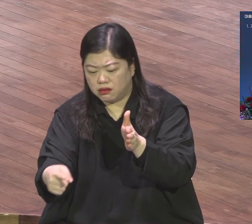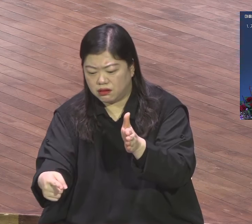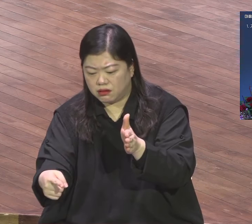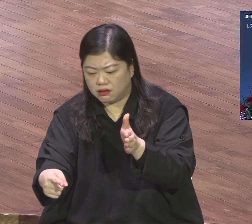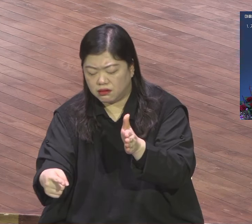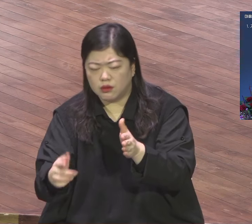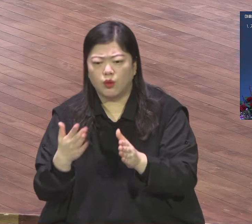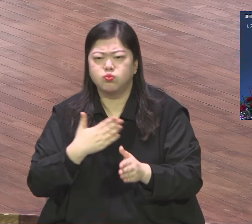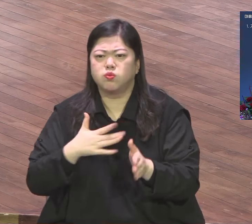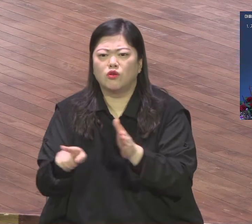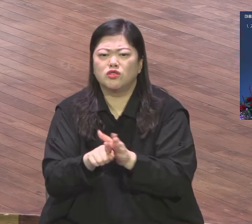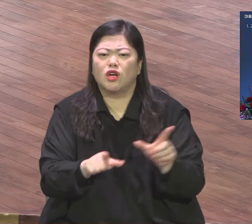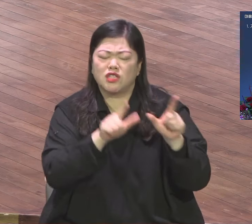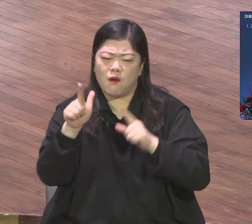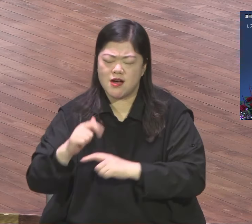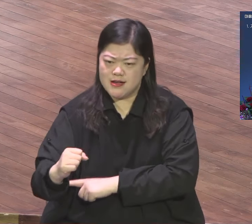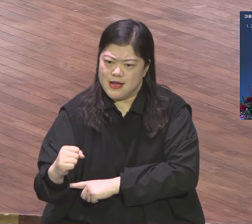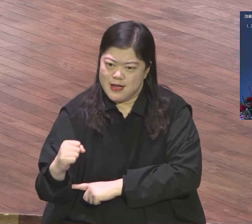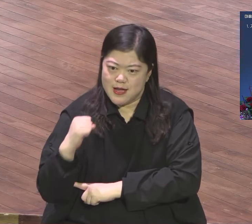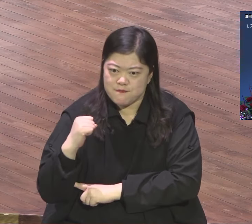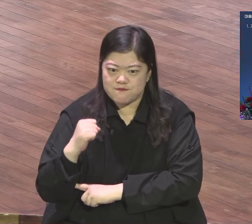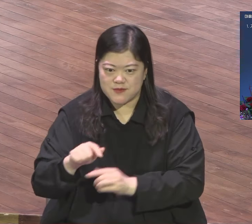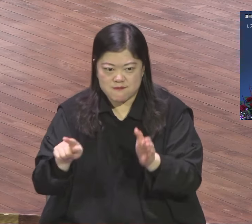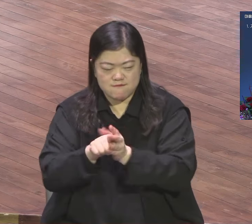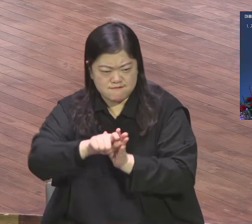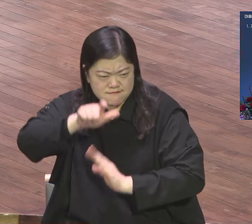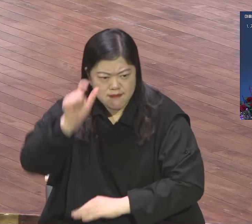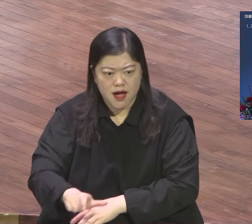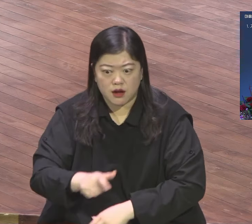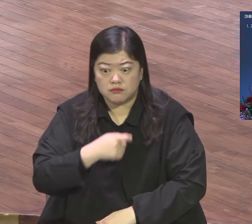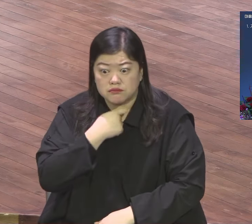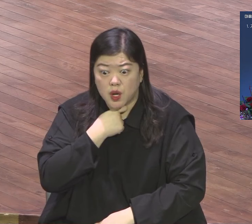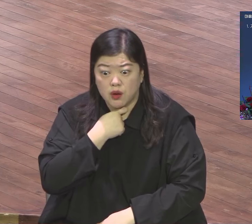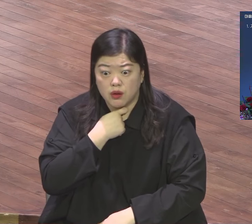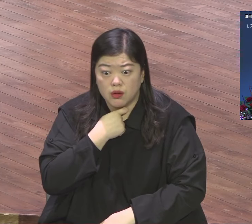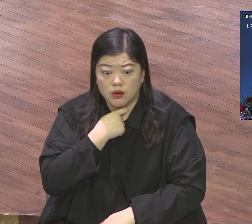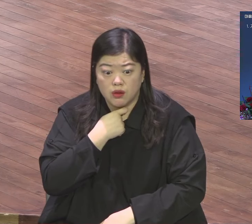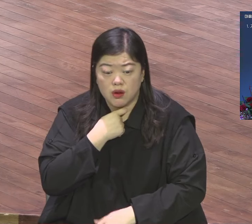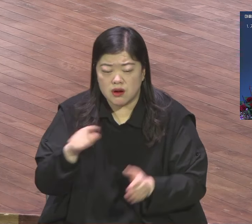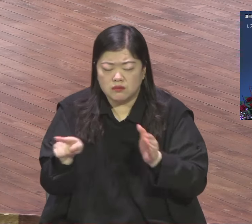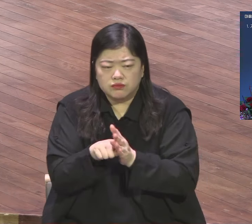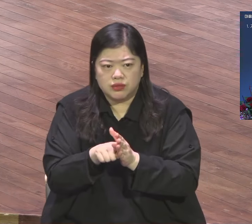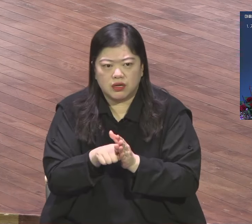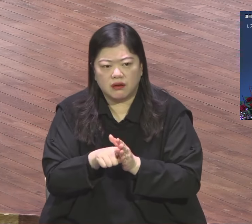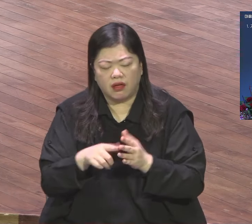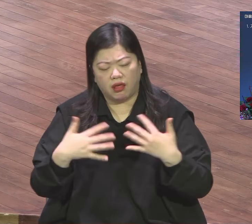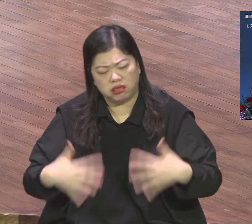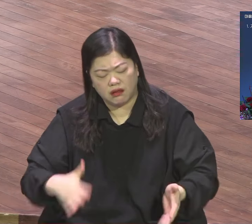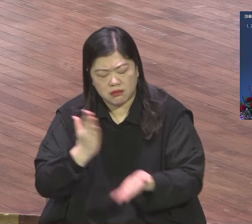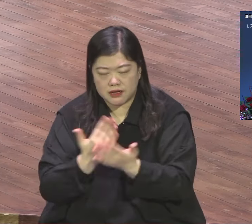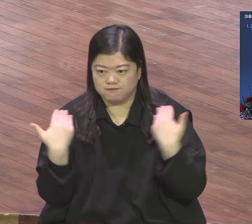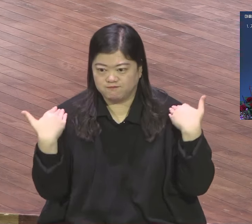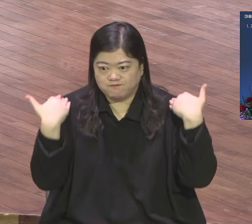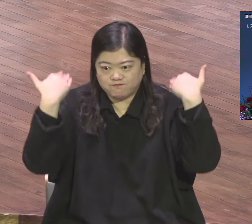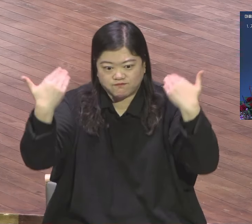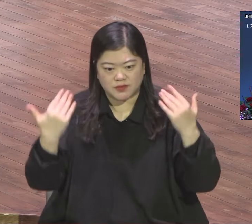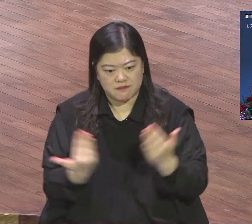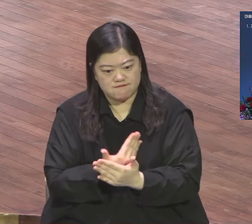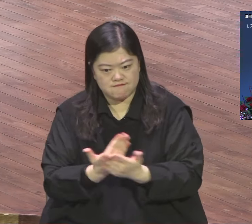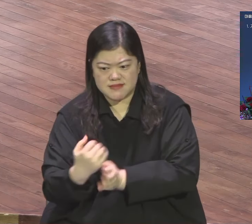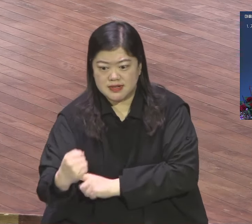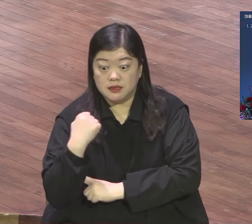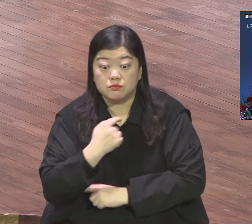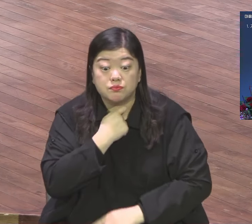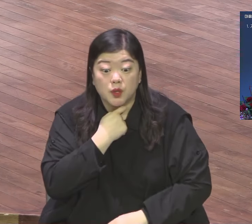좀 신앙생활을 좀 힘있게, 좀 능력있게, 좀 성장하는 그런 신앙을 할 수 있느냐?